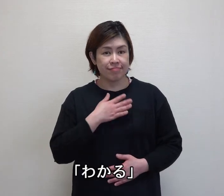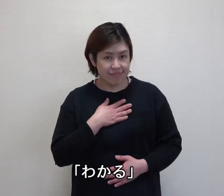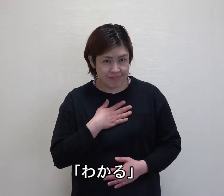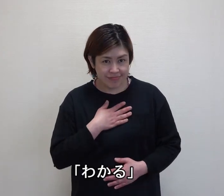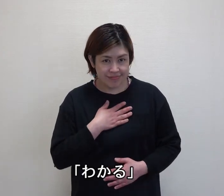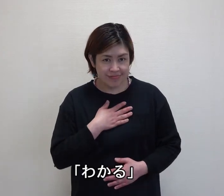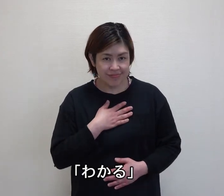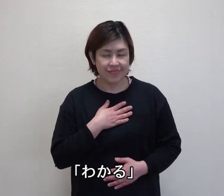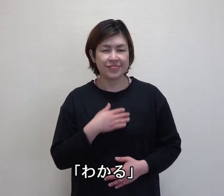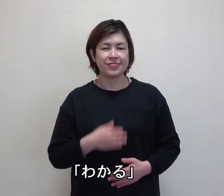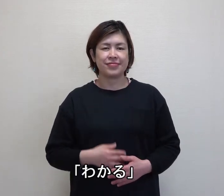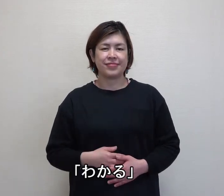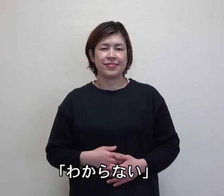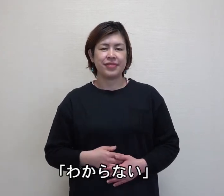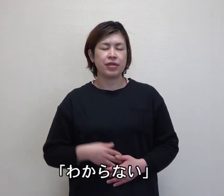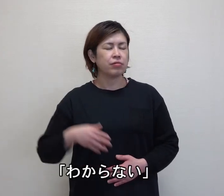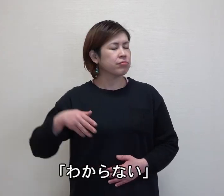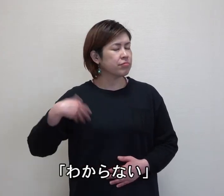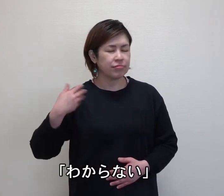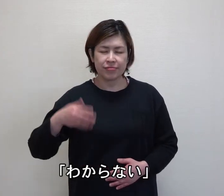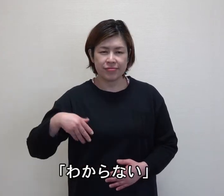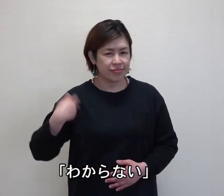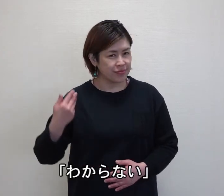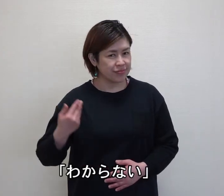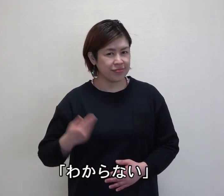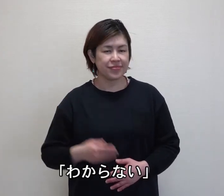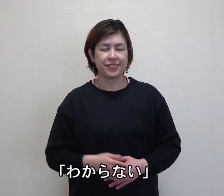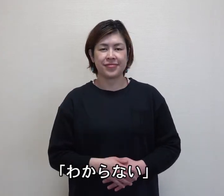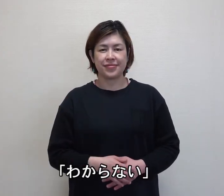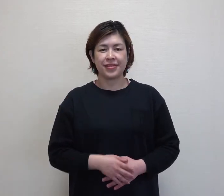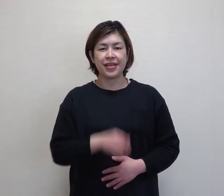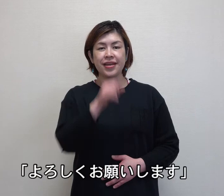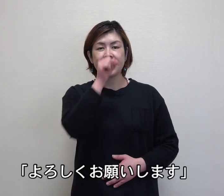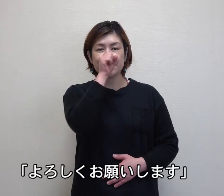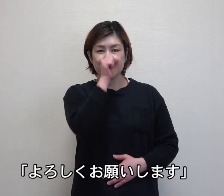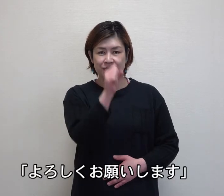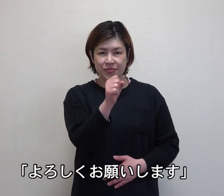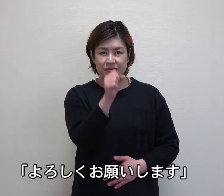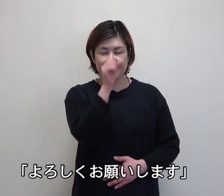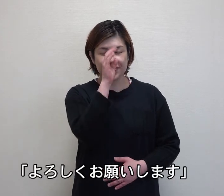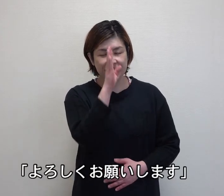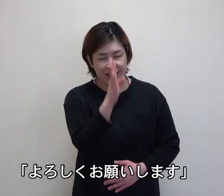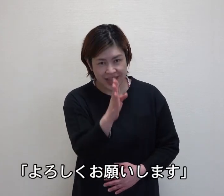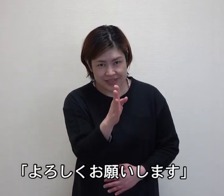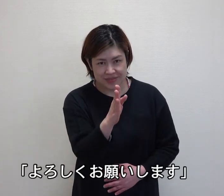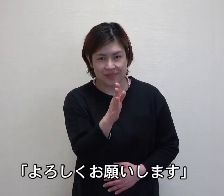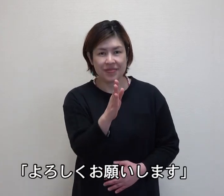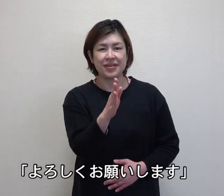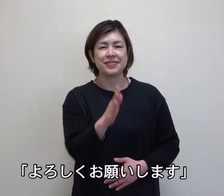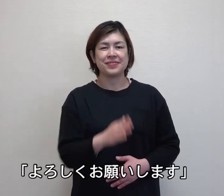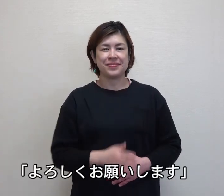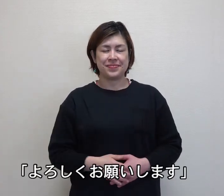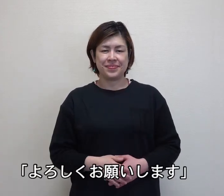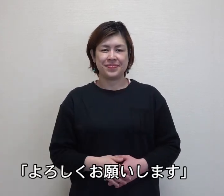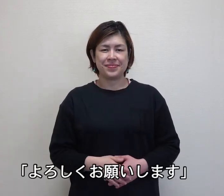わかる、わからない、よろしくお願いします。